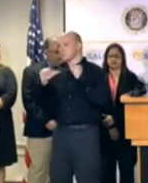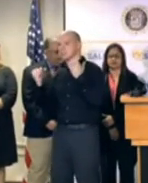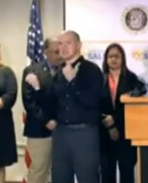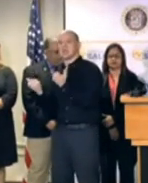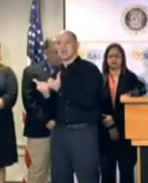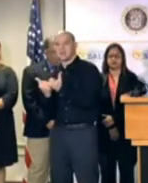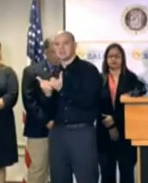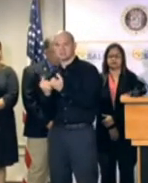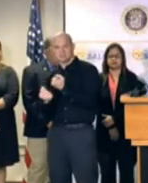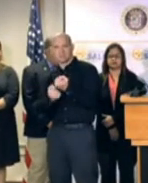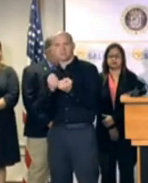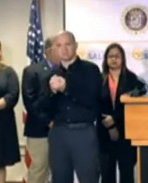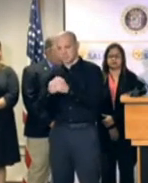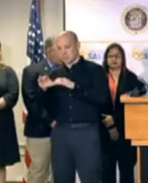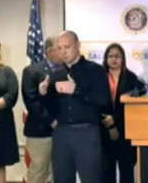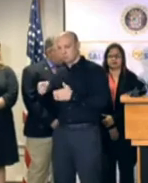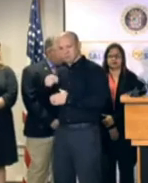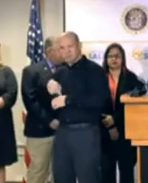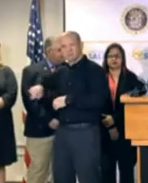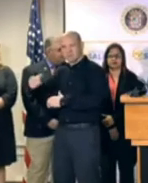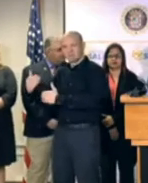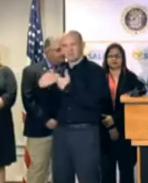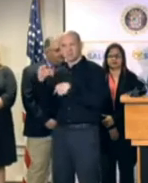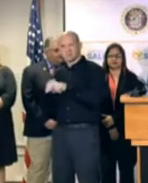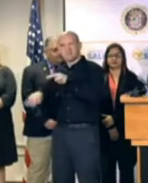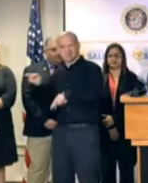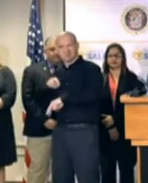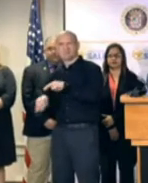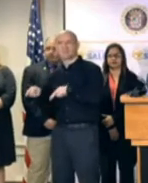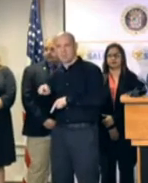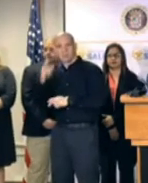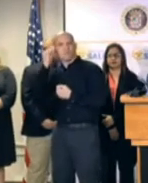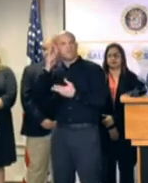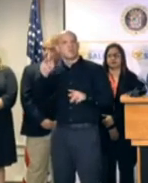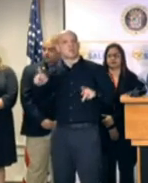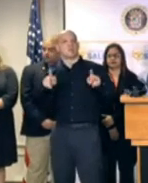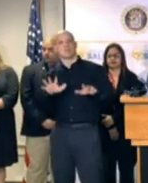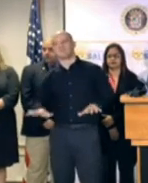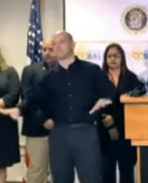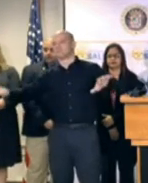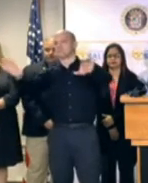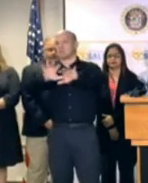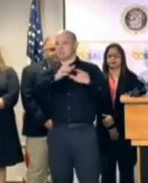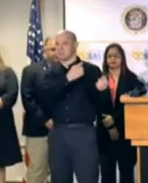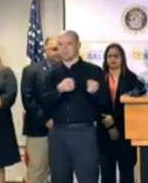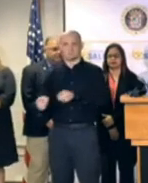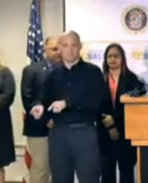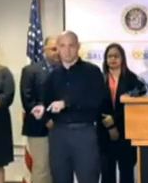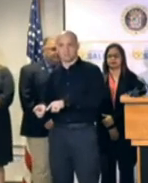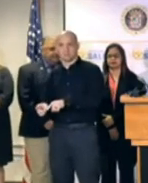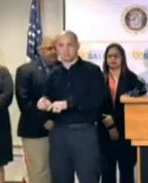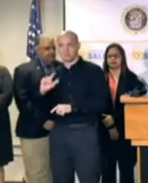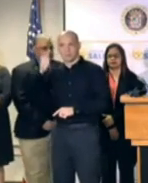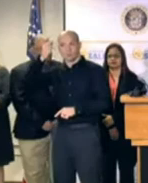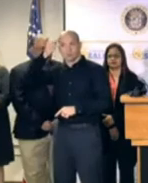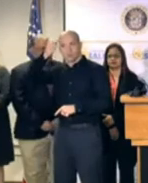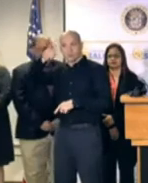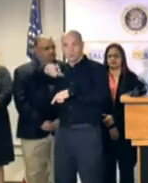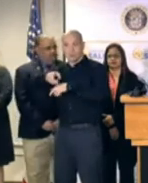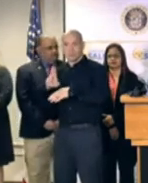están incluidas en el Task Force para que puedan informarle al pueblo lo que está sucediendo. El gobierno de Puerto Rico está